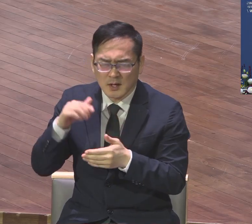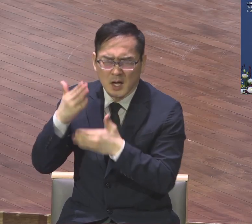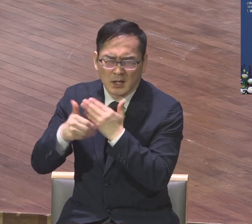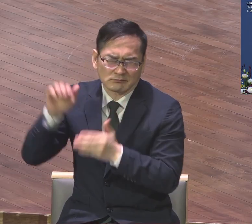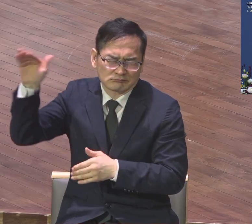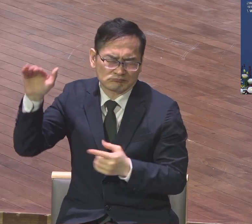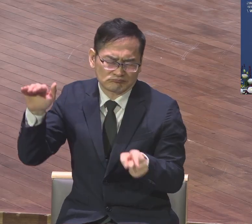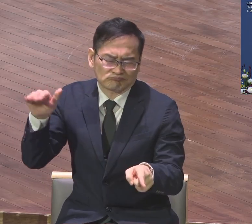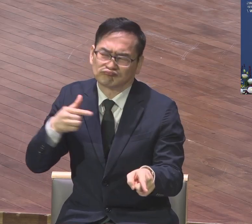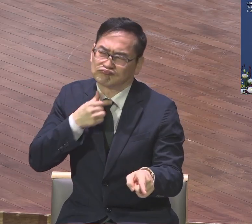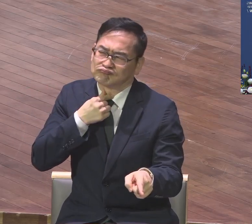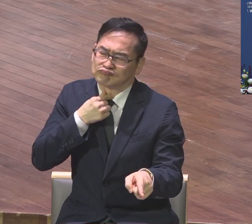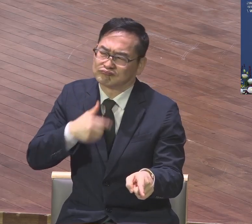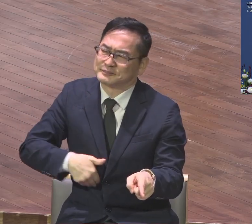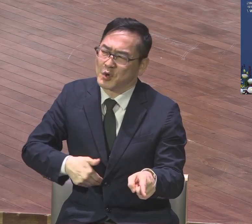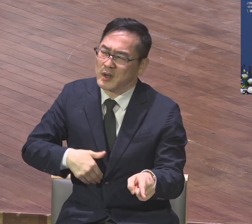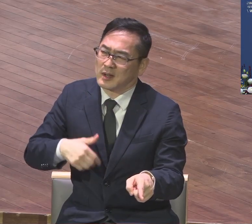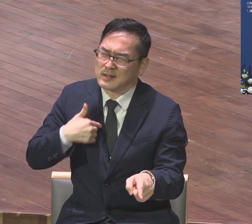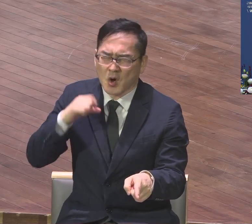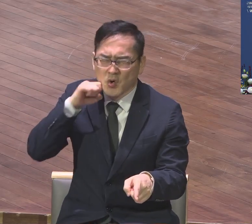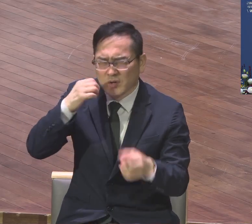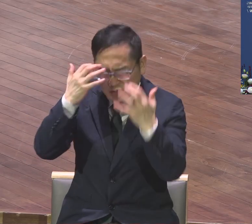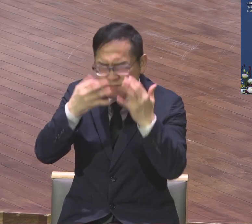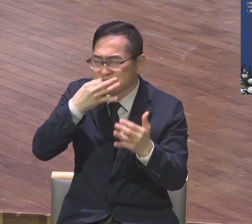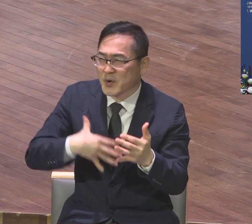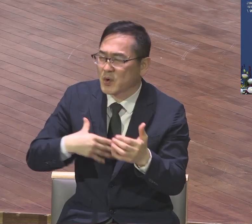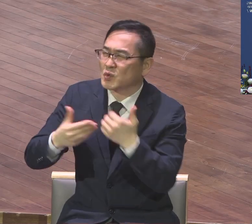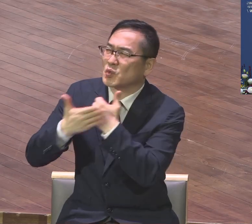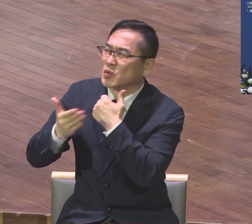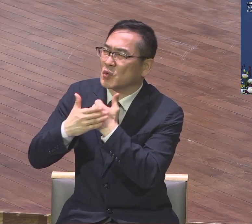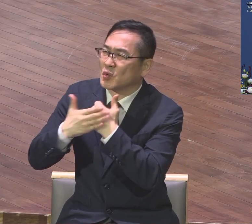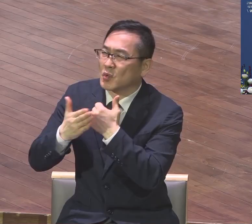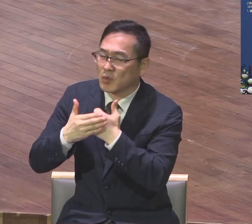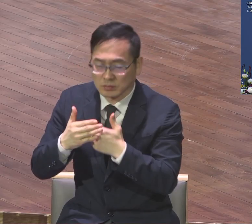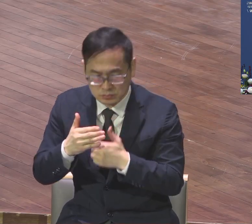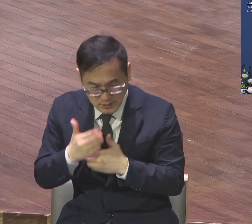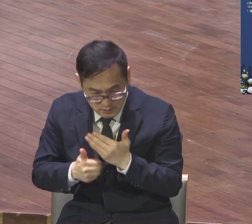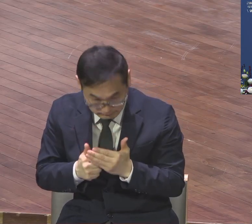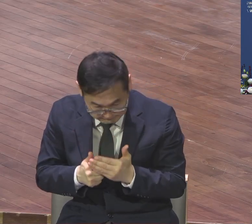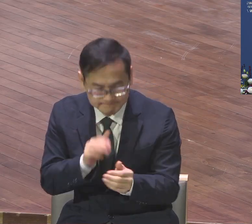하나님께서 모든 어려움을 이길 수 있도록 길을 열어주시고